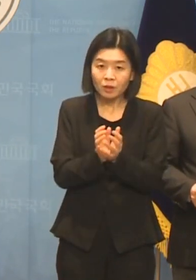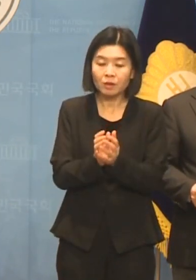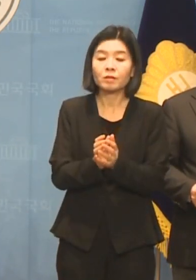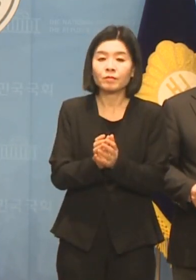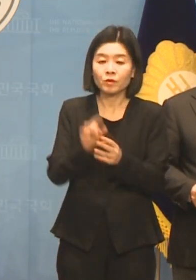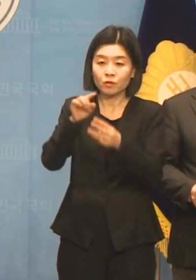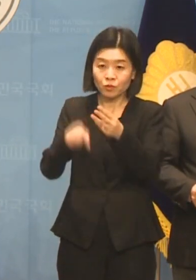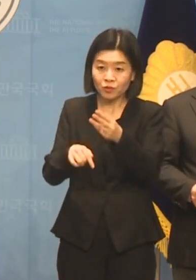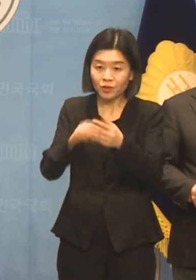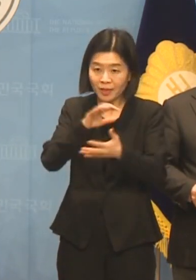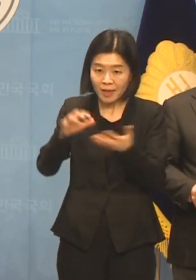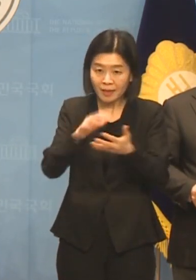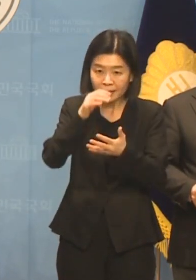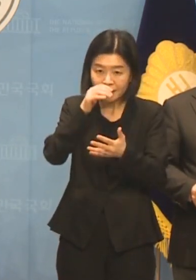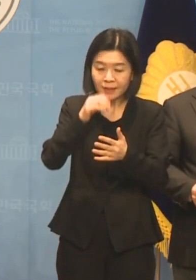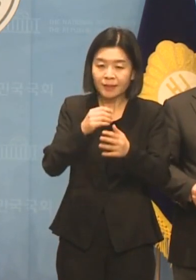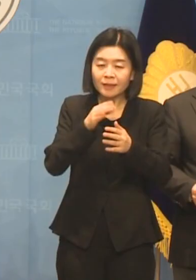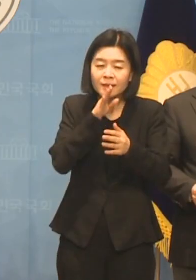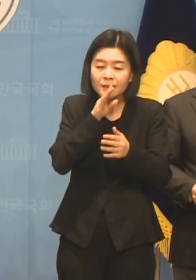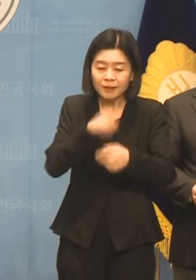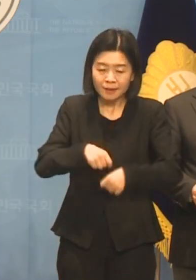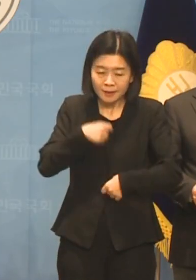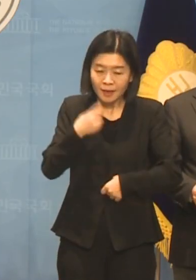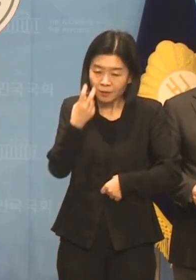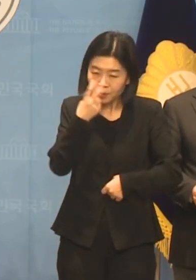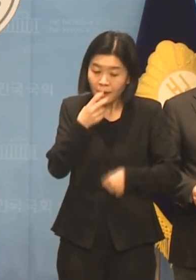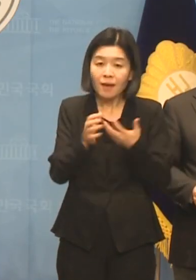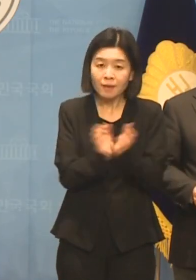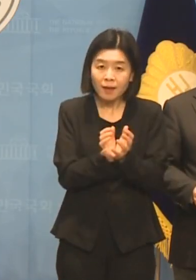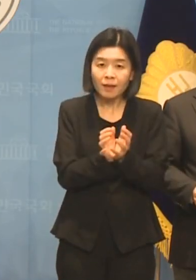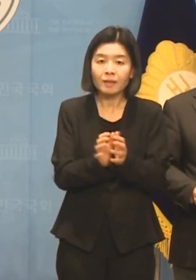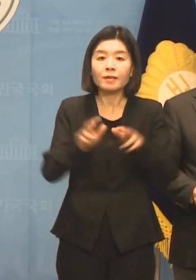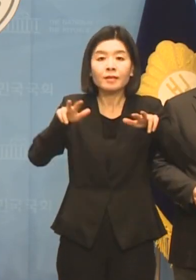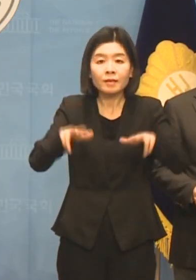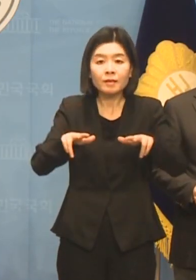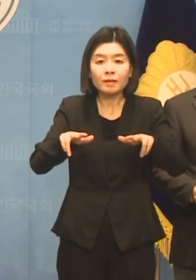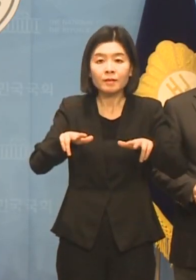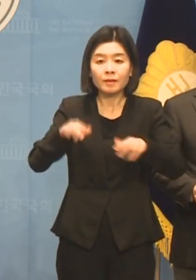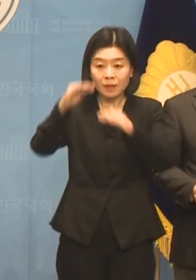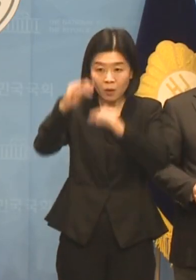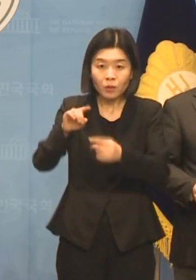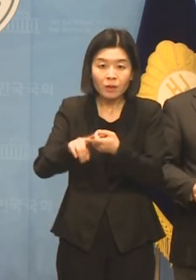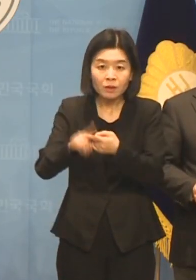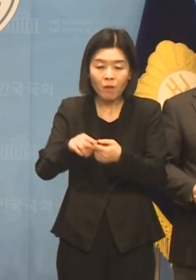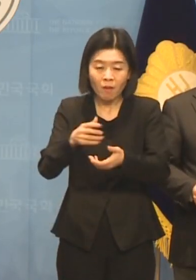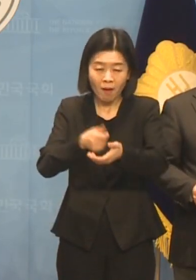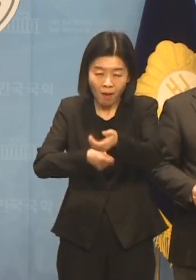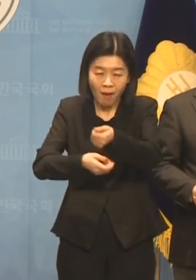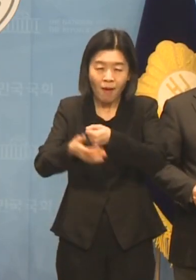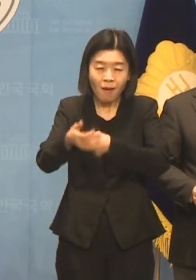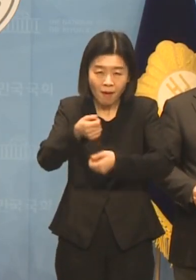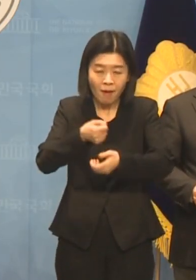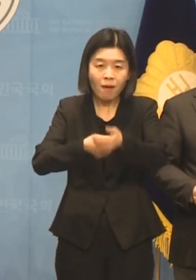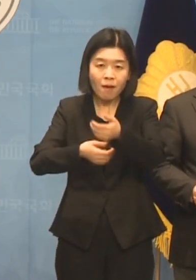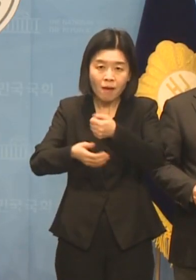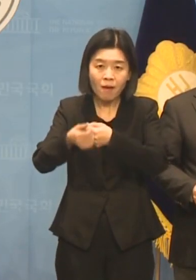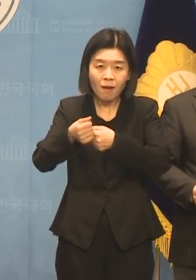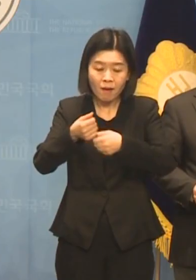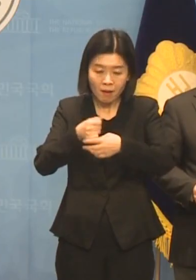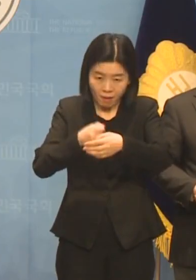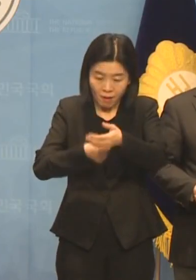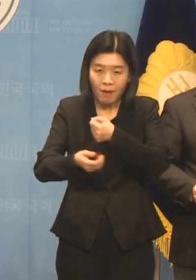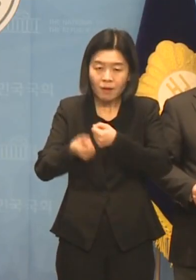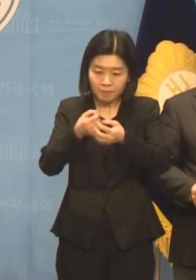윤석열 내란 진상조사단은 이 사안을 끝까지 추적해 나갈 것이며 국민 여러분과